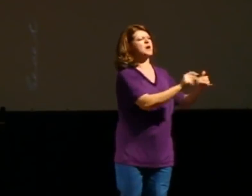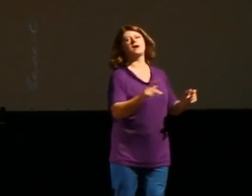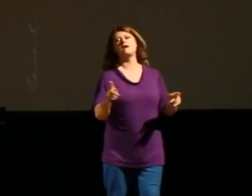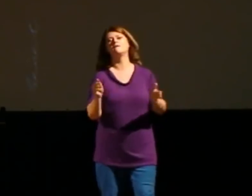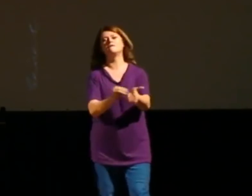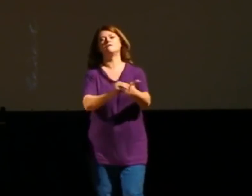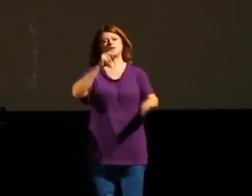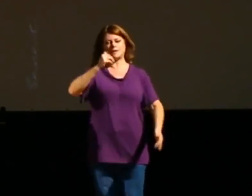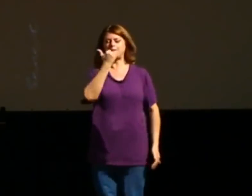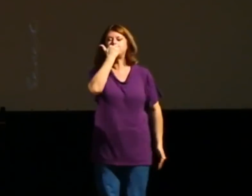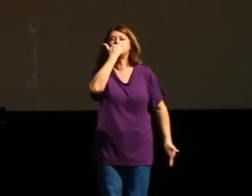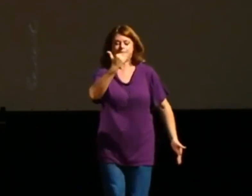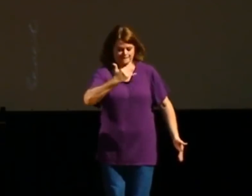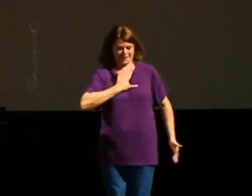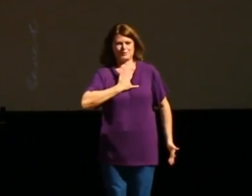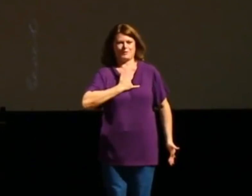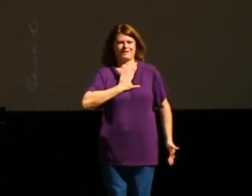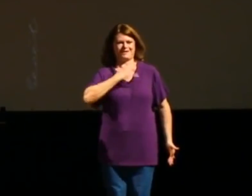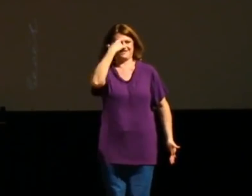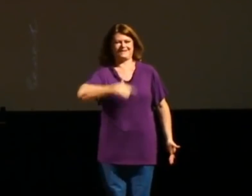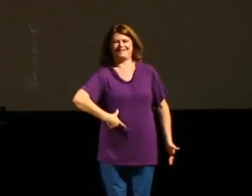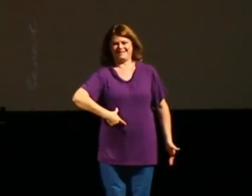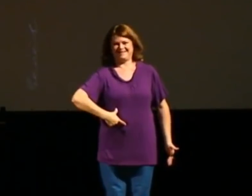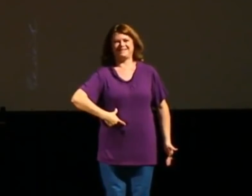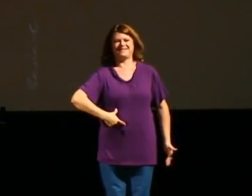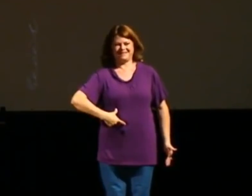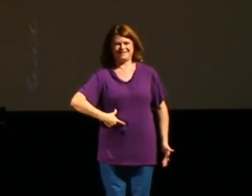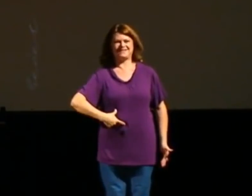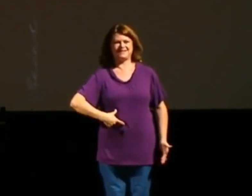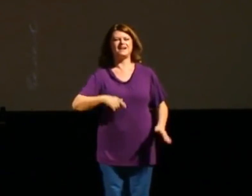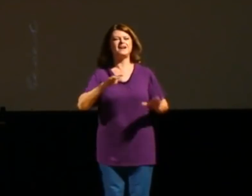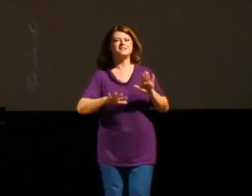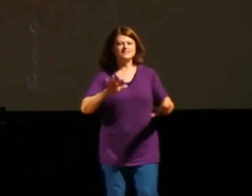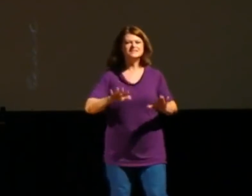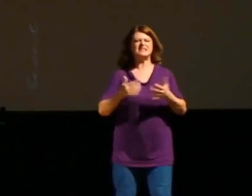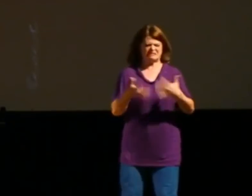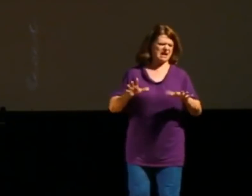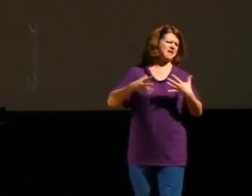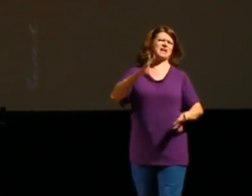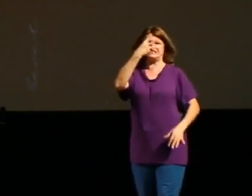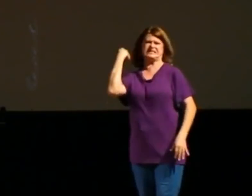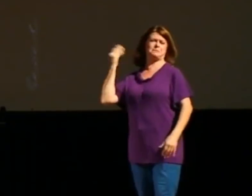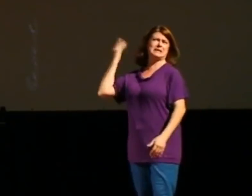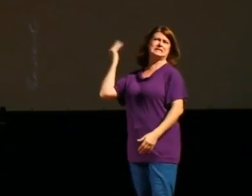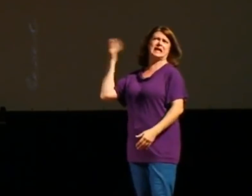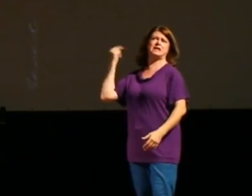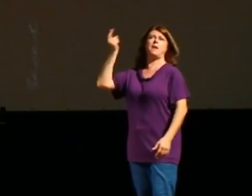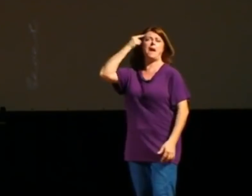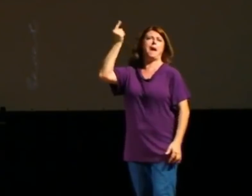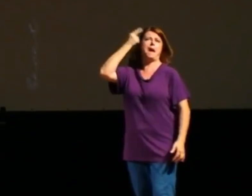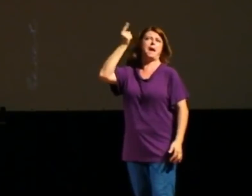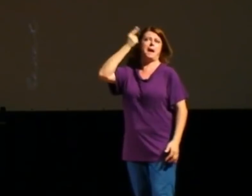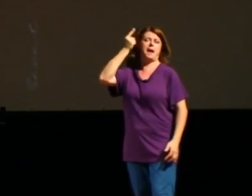todo mundo, menos aquilo que fizeram com ele. Gente que se nega a deixar o passado e ouvir a voz do Senhor. Gente